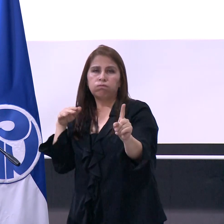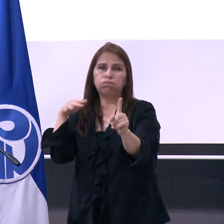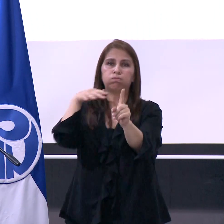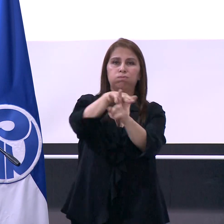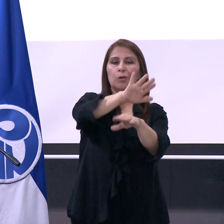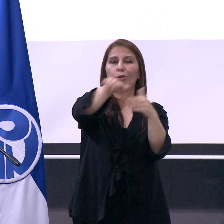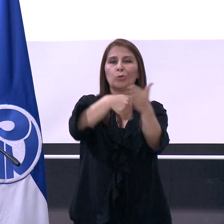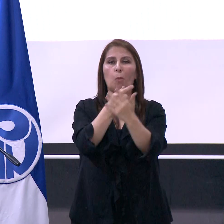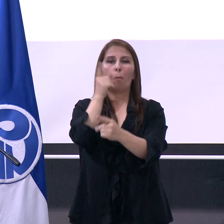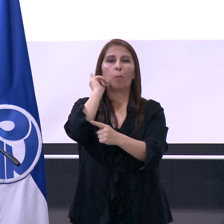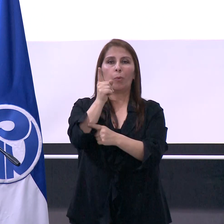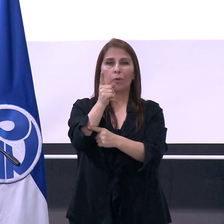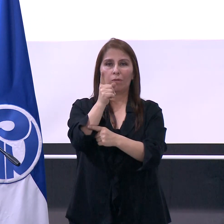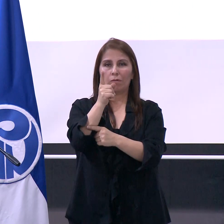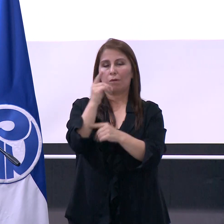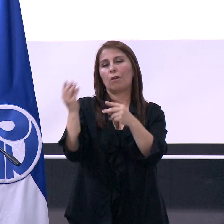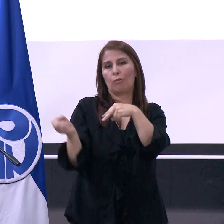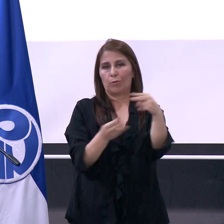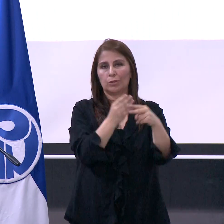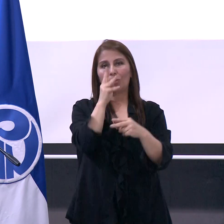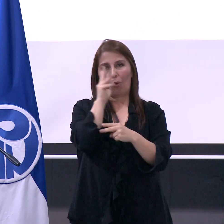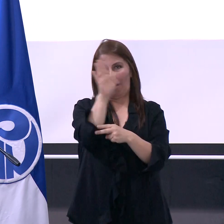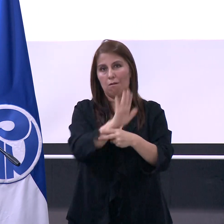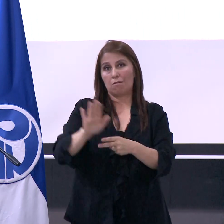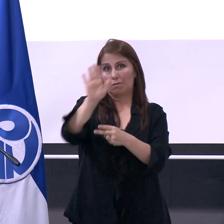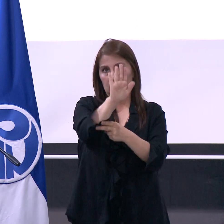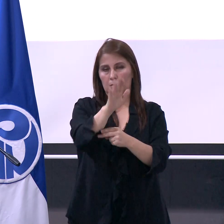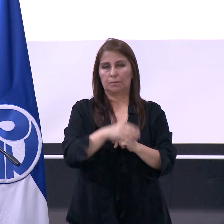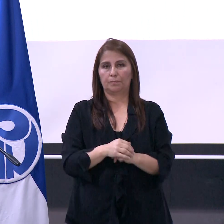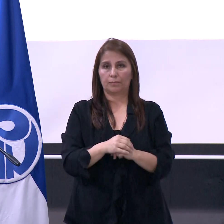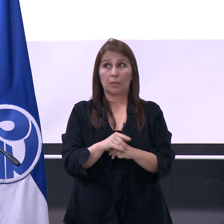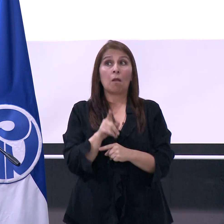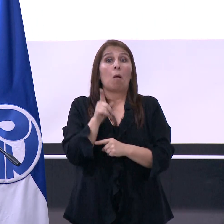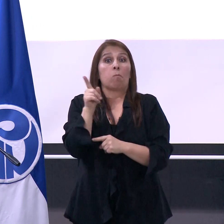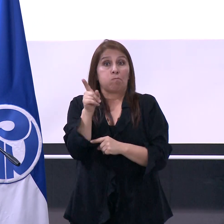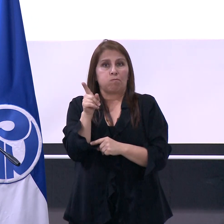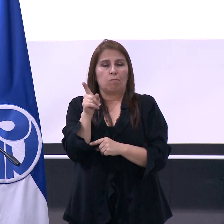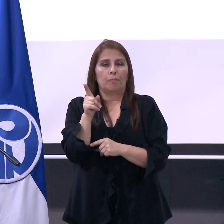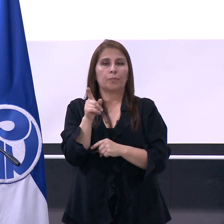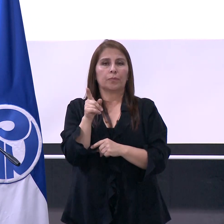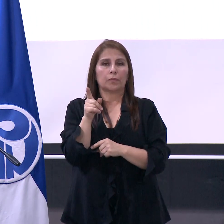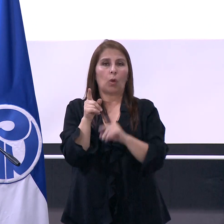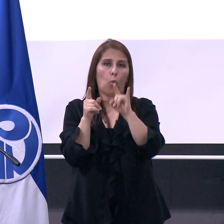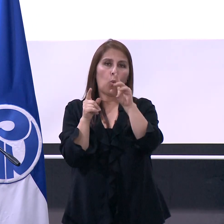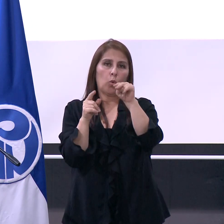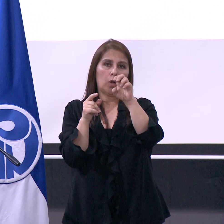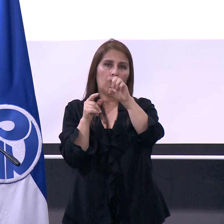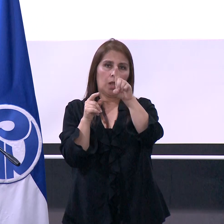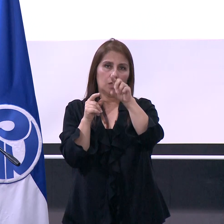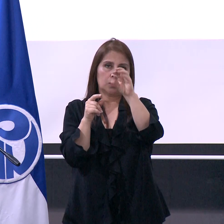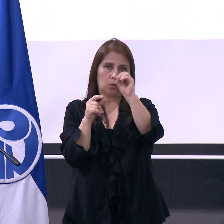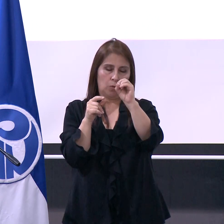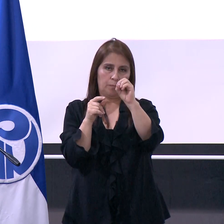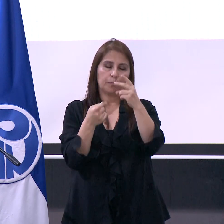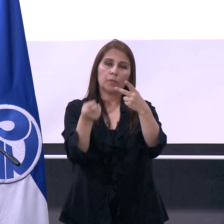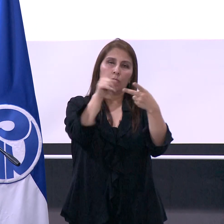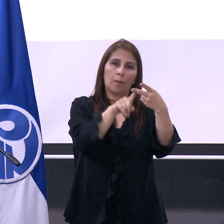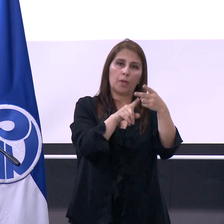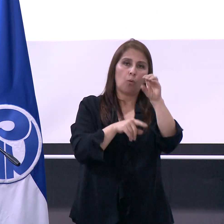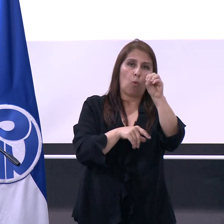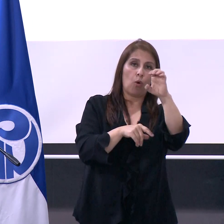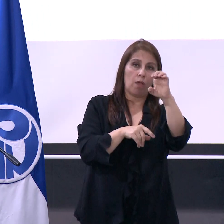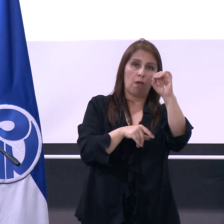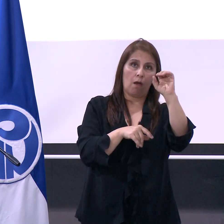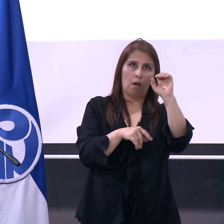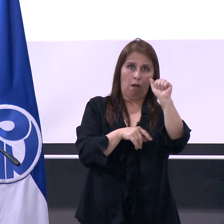políticas educativas nacionales de allí y desde otras instancias como la también naciente organización de estados américanos oea